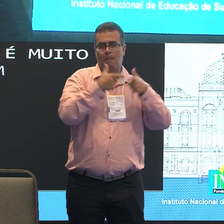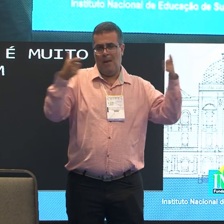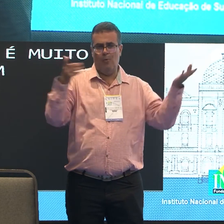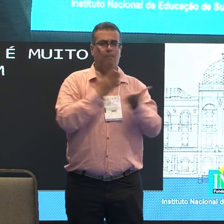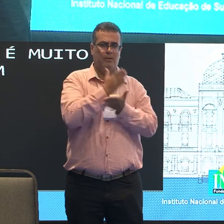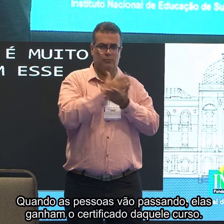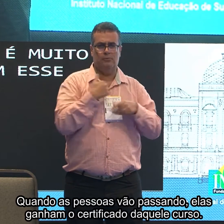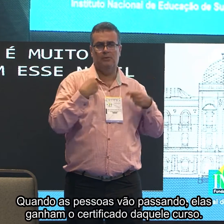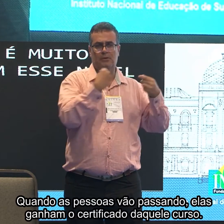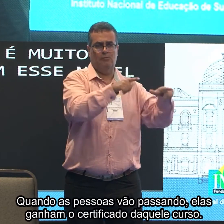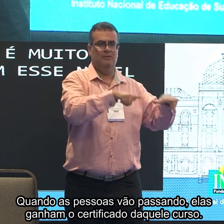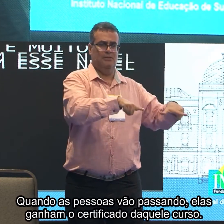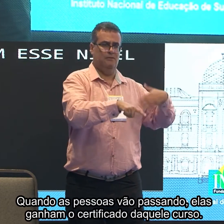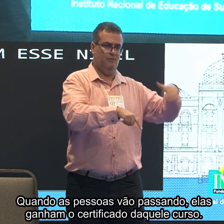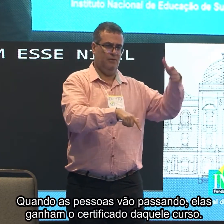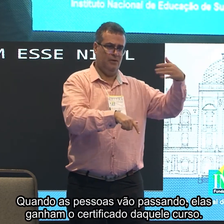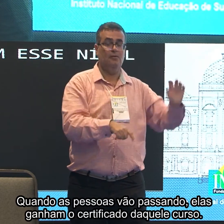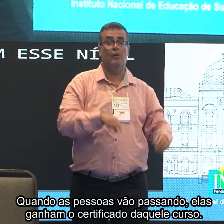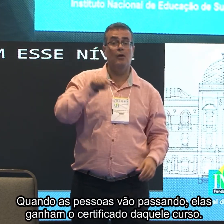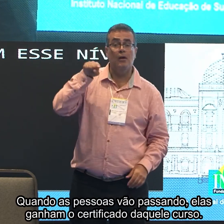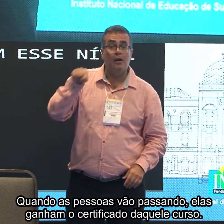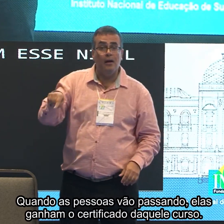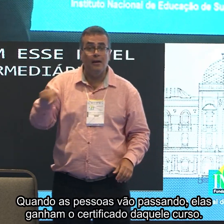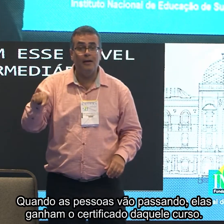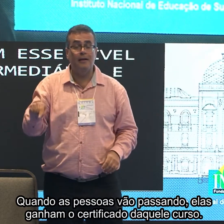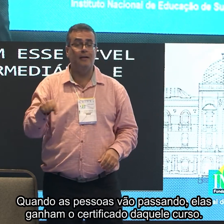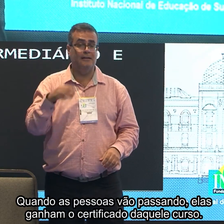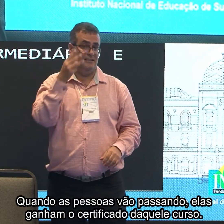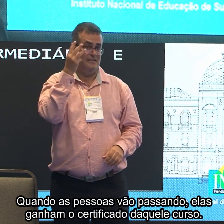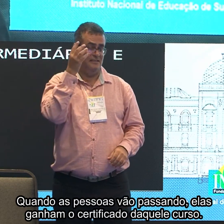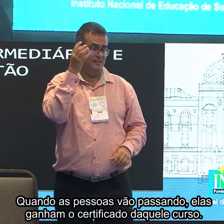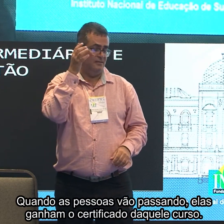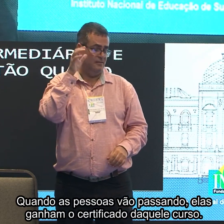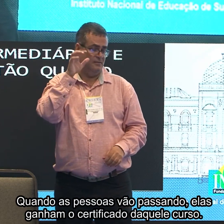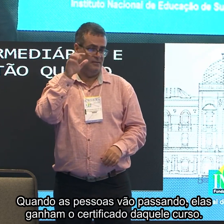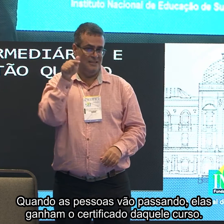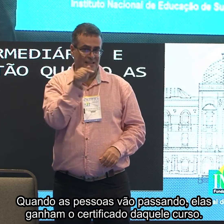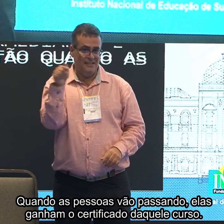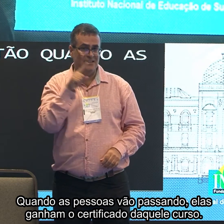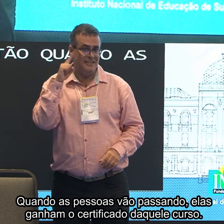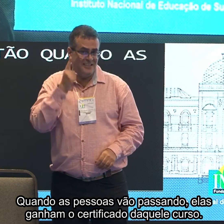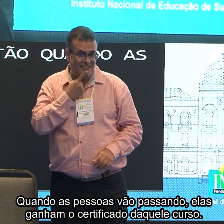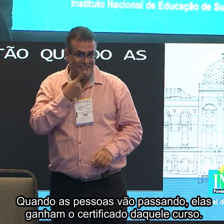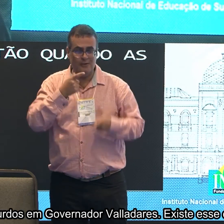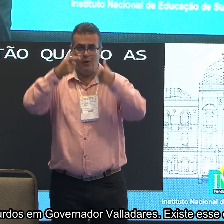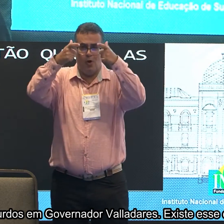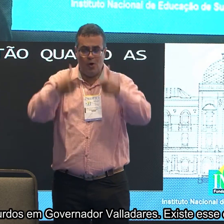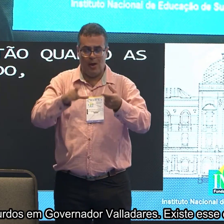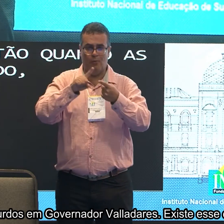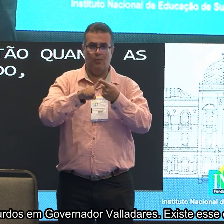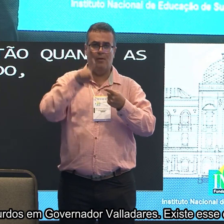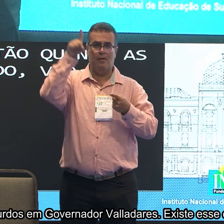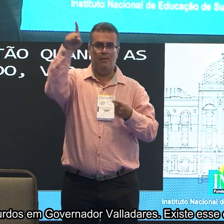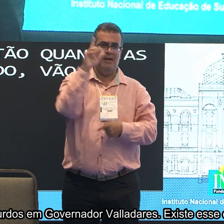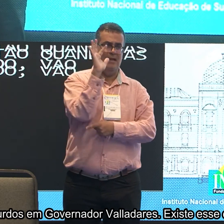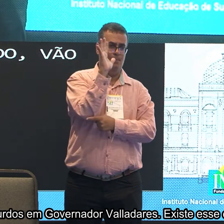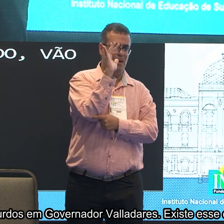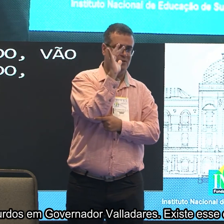Então, quando as pessoas vão passando, né, eles vão ganhando certificado e declaração daquele curso. 77 surdos